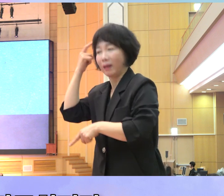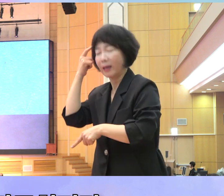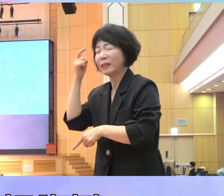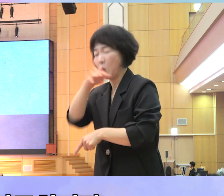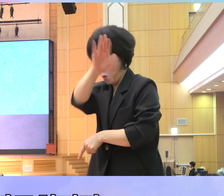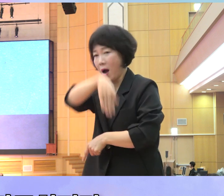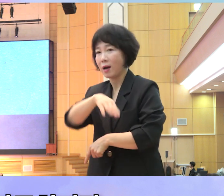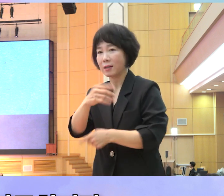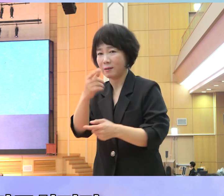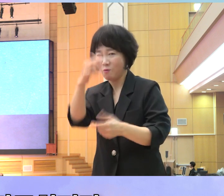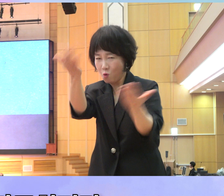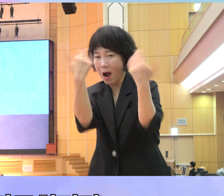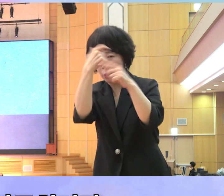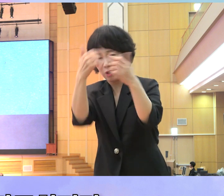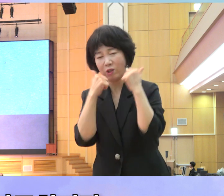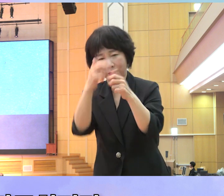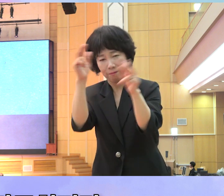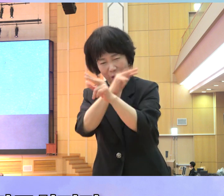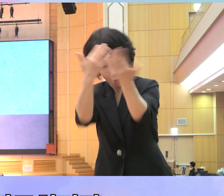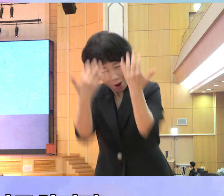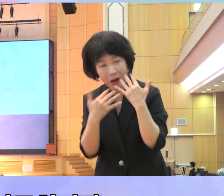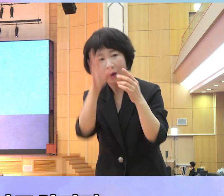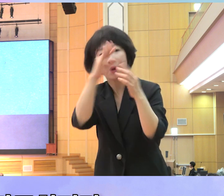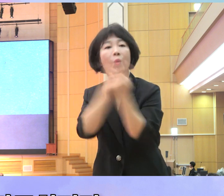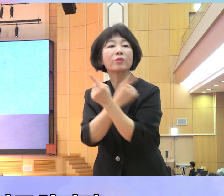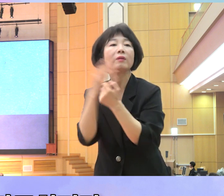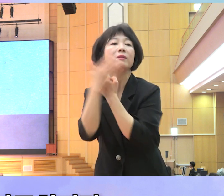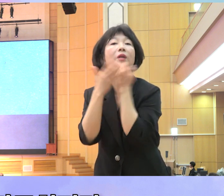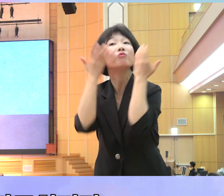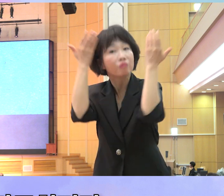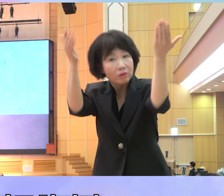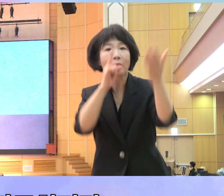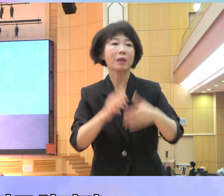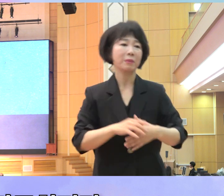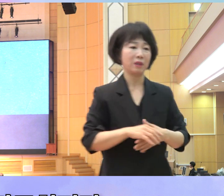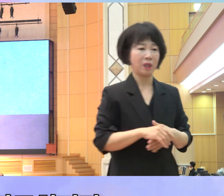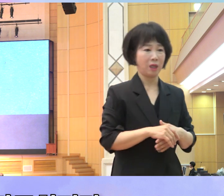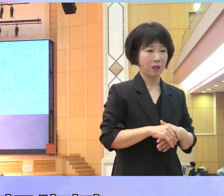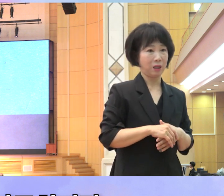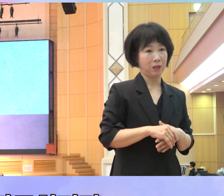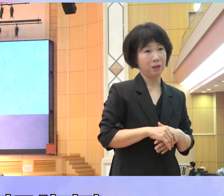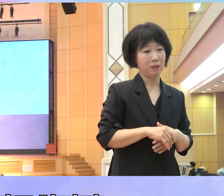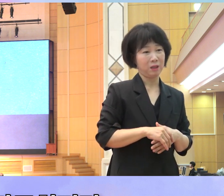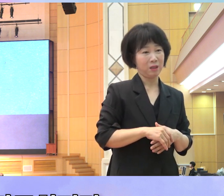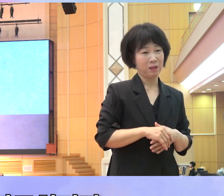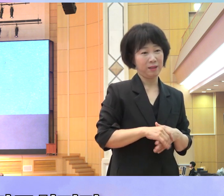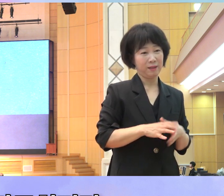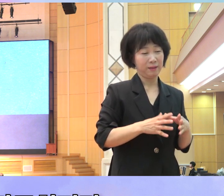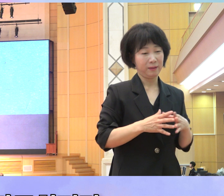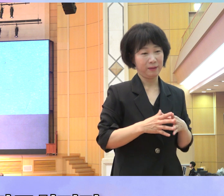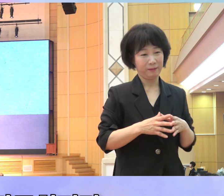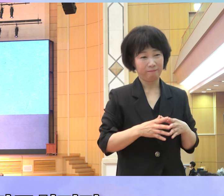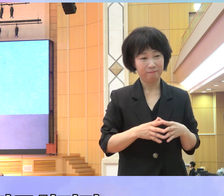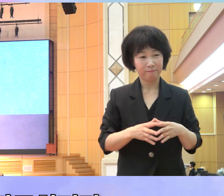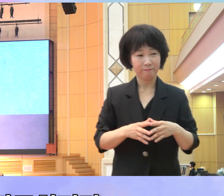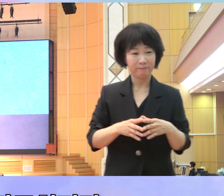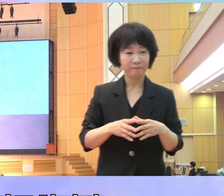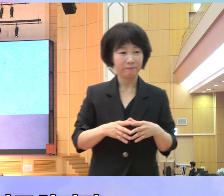여러분, 주일날 이렇게 예배 오셨을 때 오셔가지고 다들 일찍 오시잖아요, 대부분. 그렇죠?